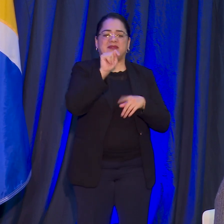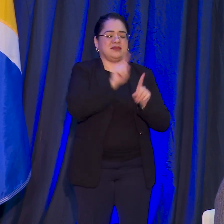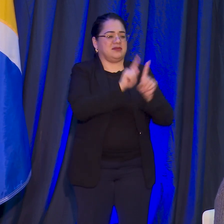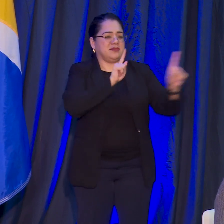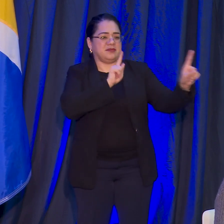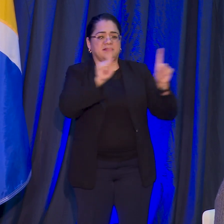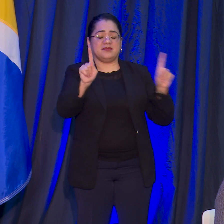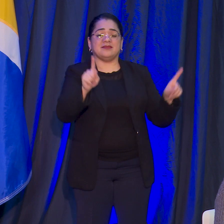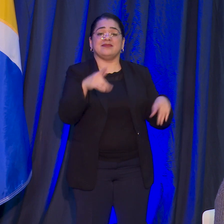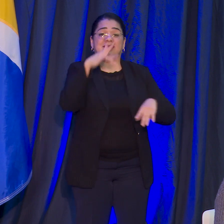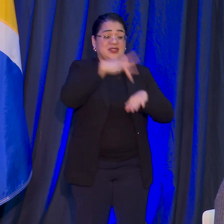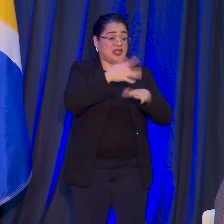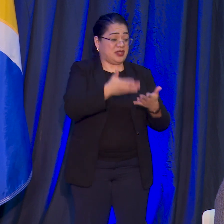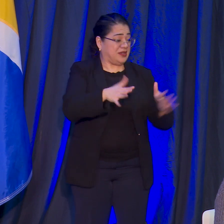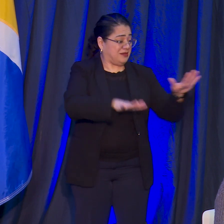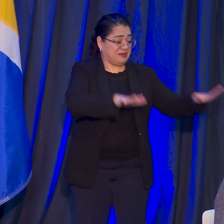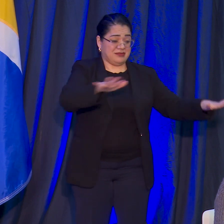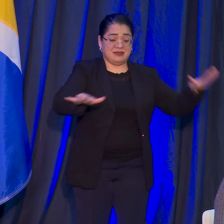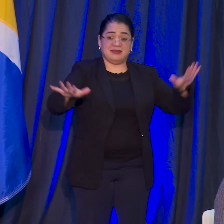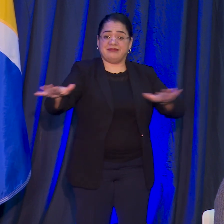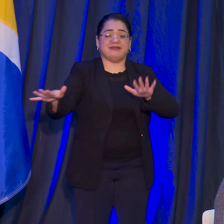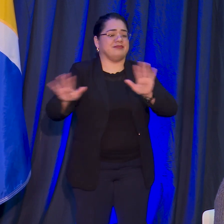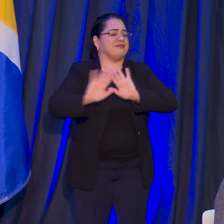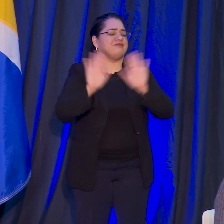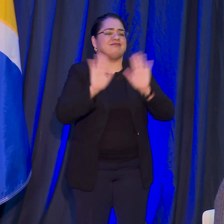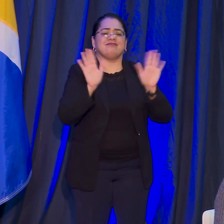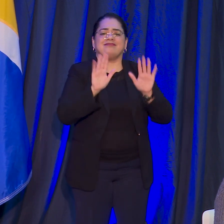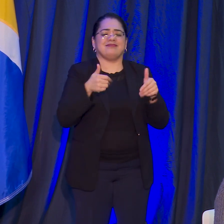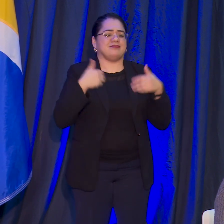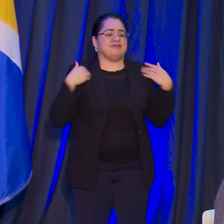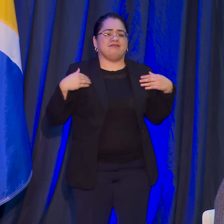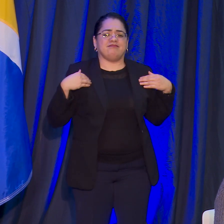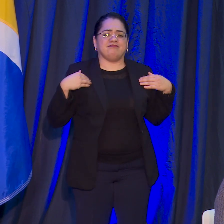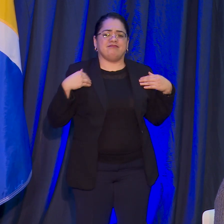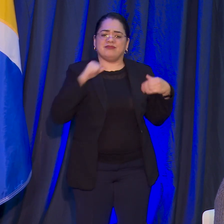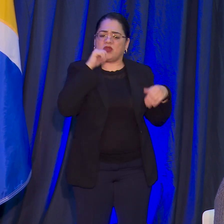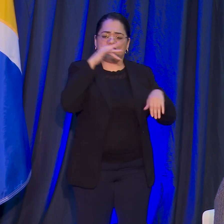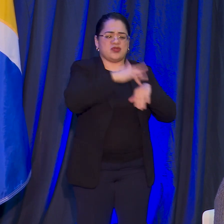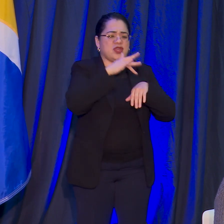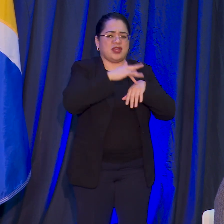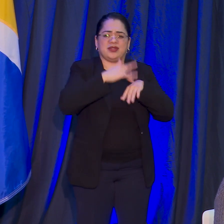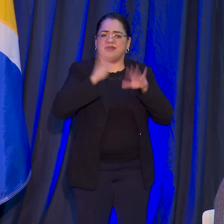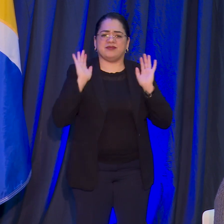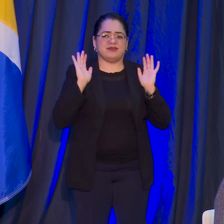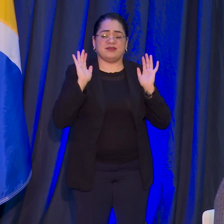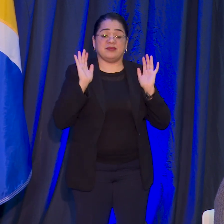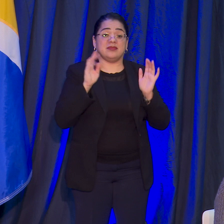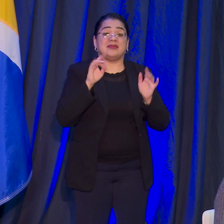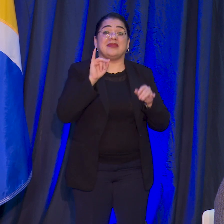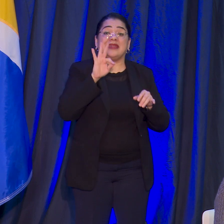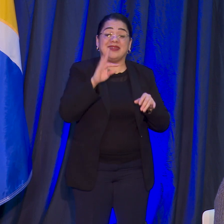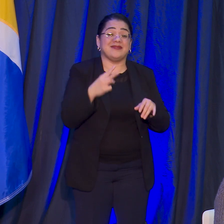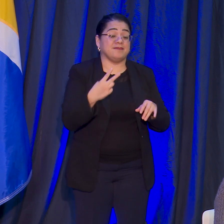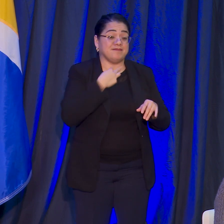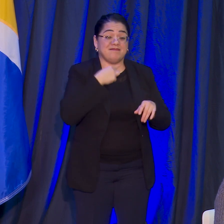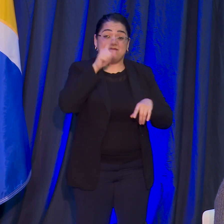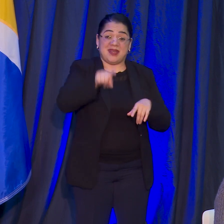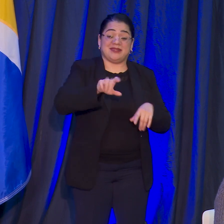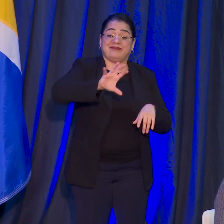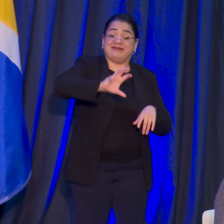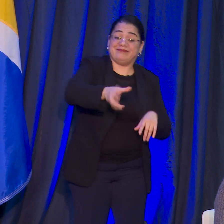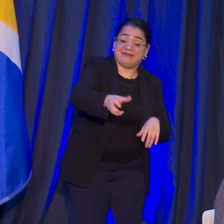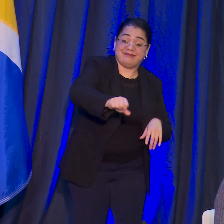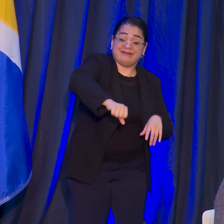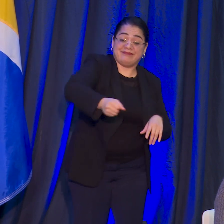Evite tocar objetos y superficies en público con sus manos cuando cuando no puedan evitar